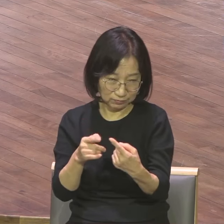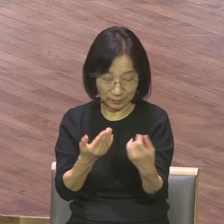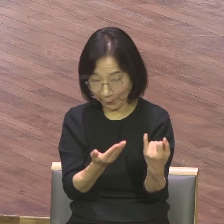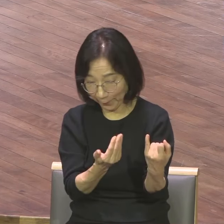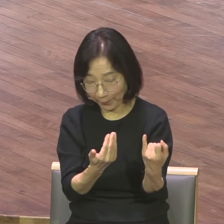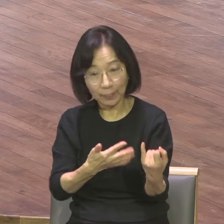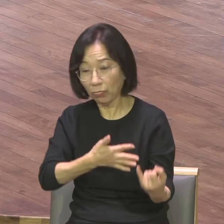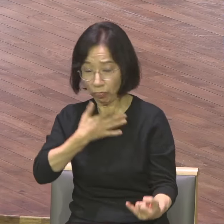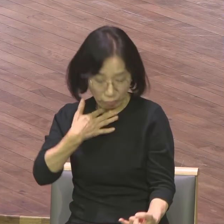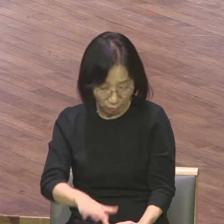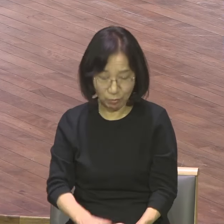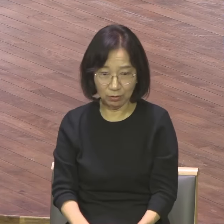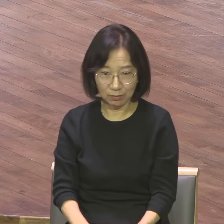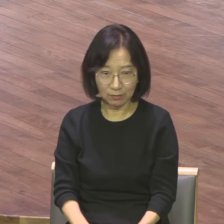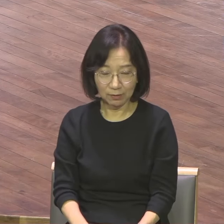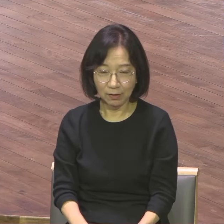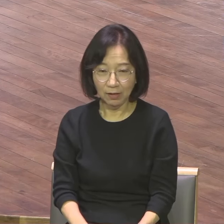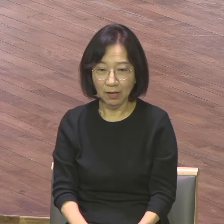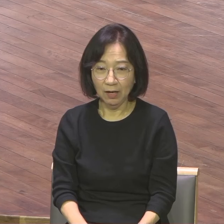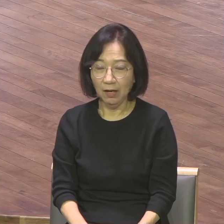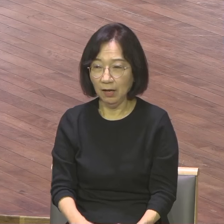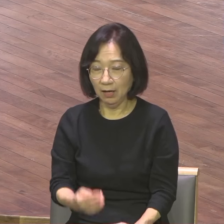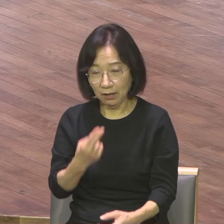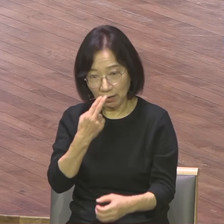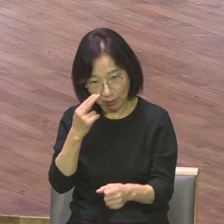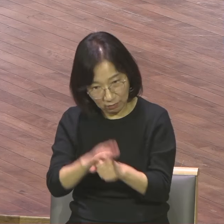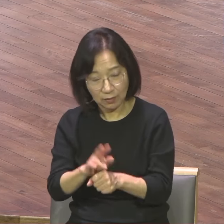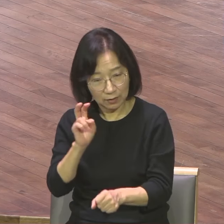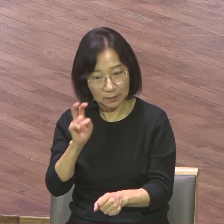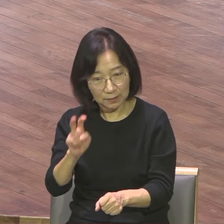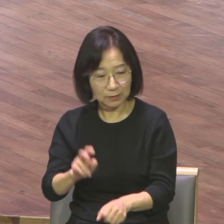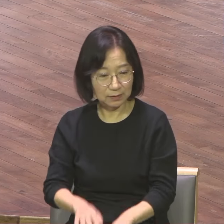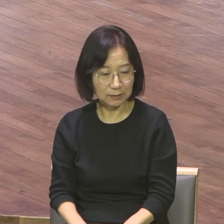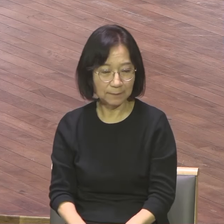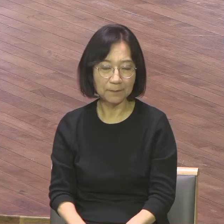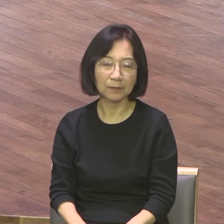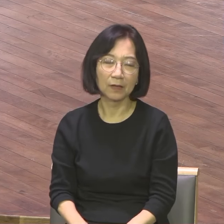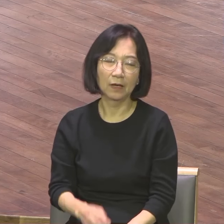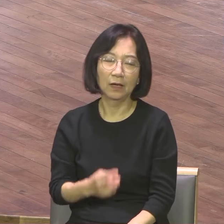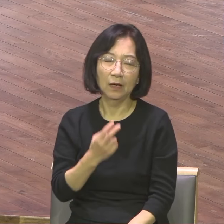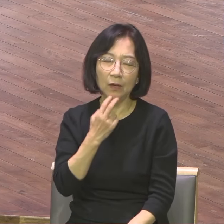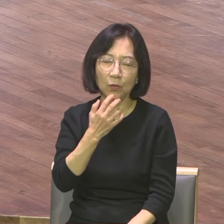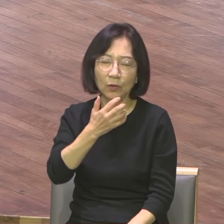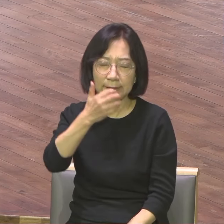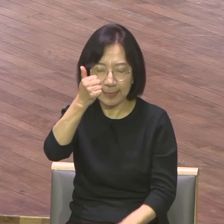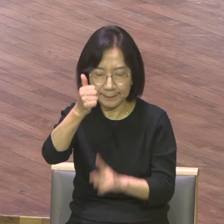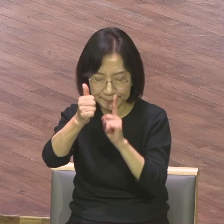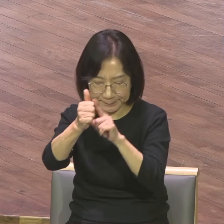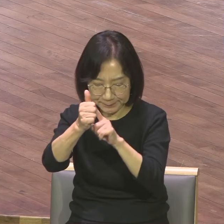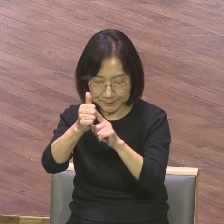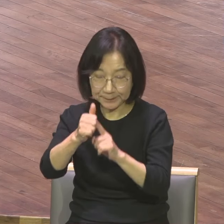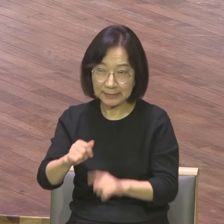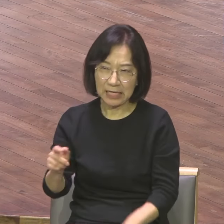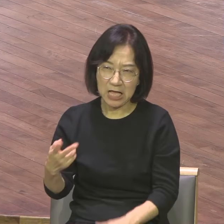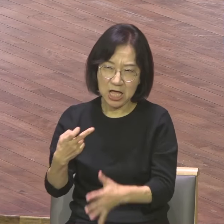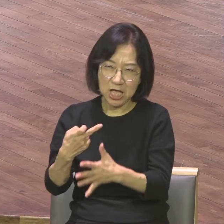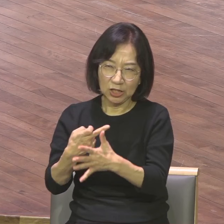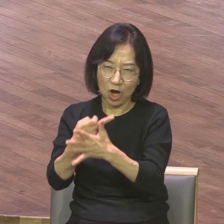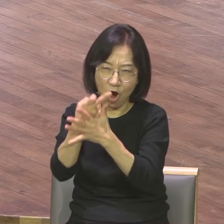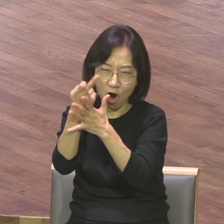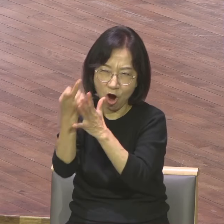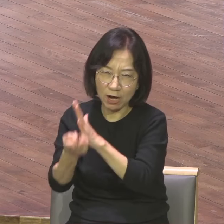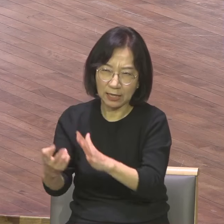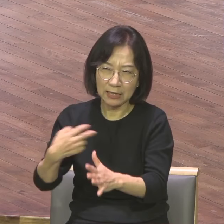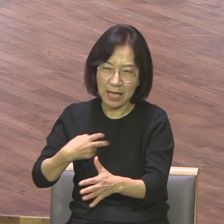자, 이렇게 되니까 제가 볼 때도요, 요셉이 마음속에 형들에 대한 마음, 형님들 때문에 내가